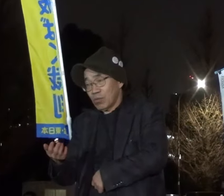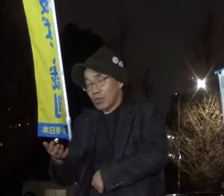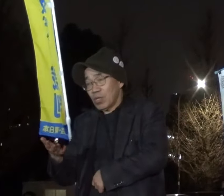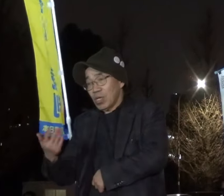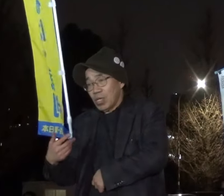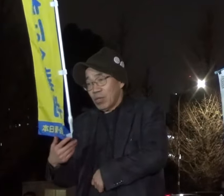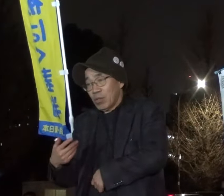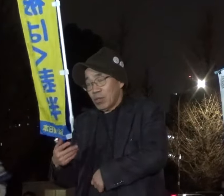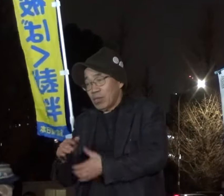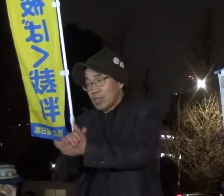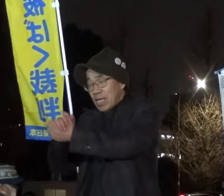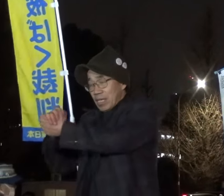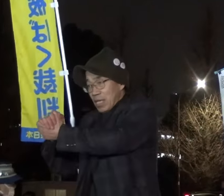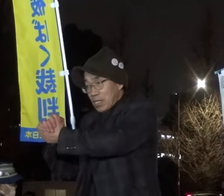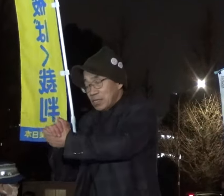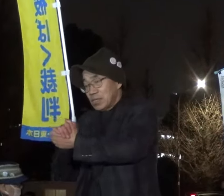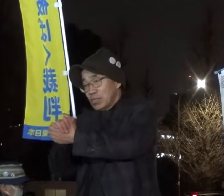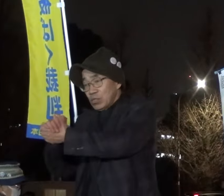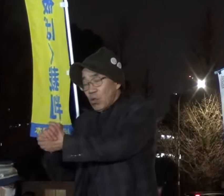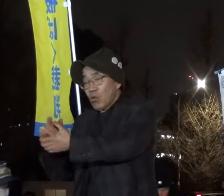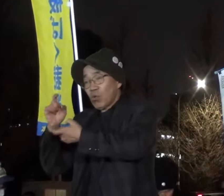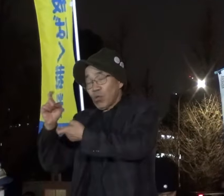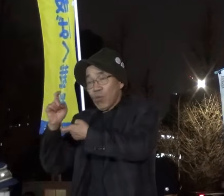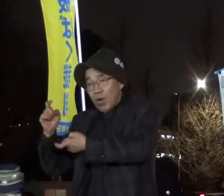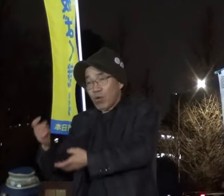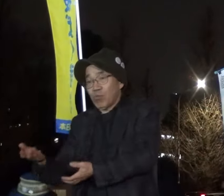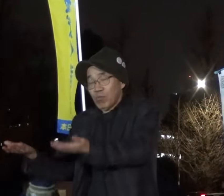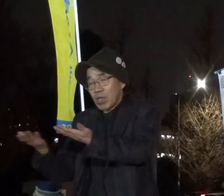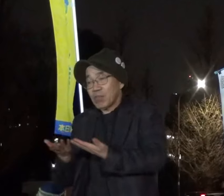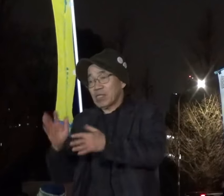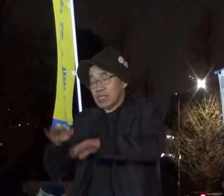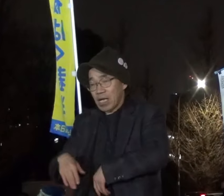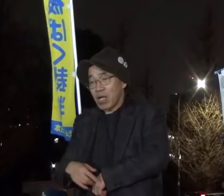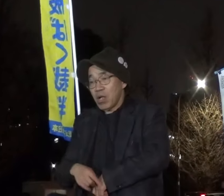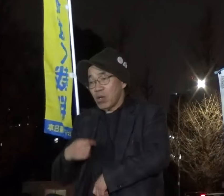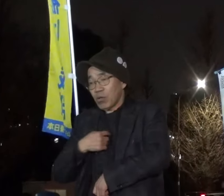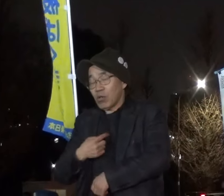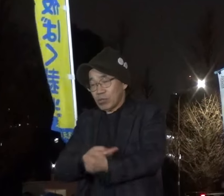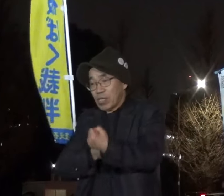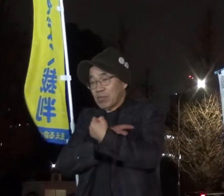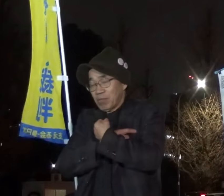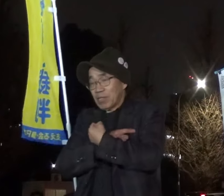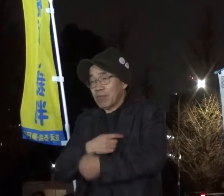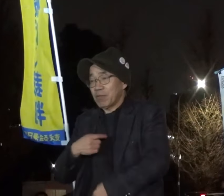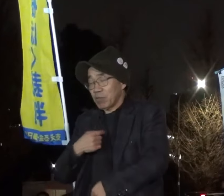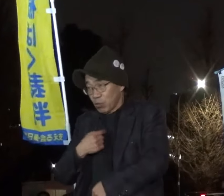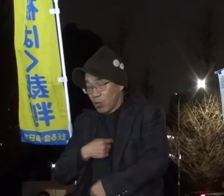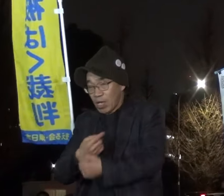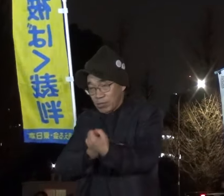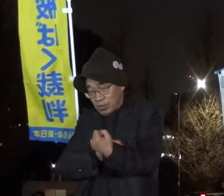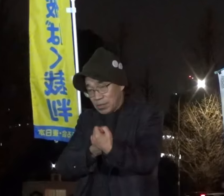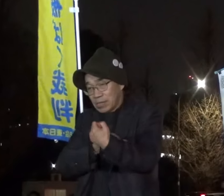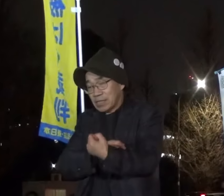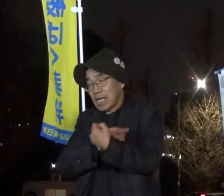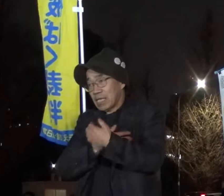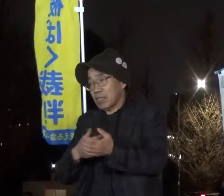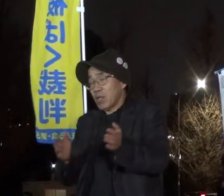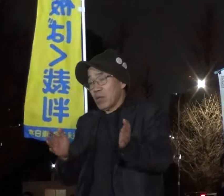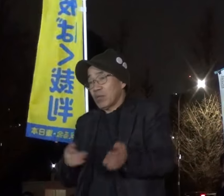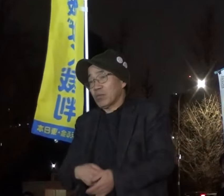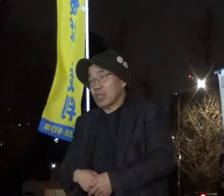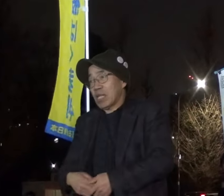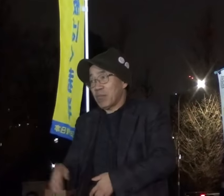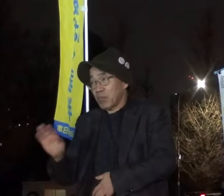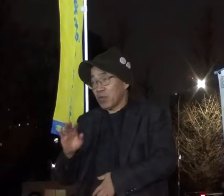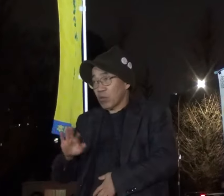の言葉をくれました。これを力に変えて僕は明後日頑張ろうと、そう思います。皆さん